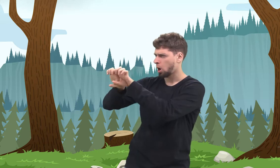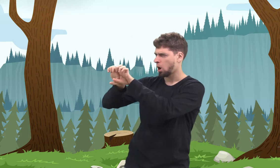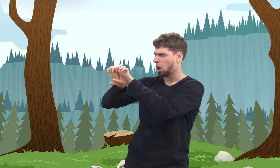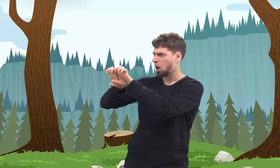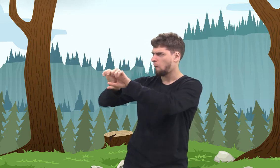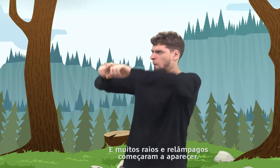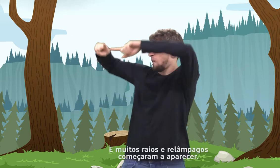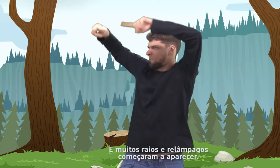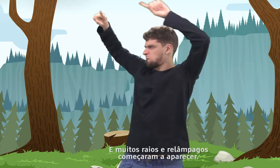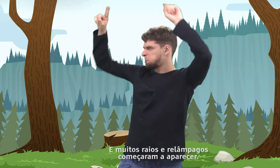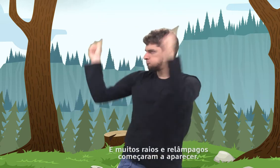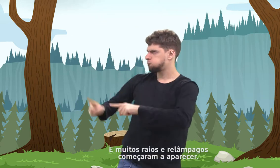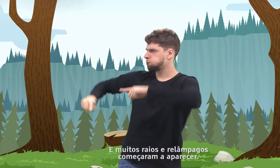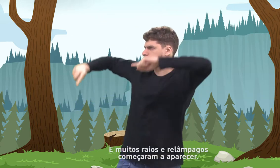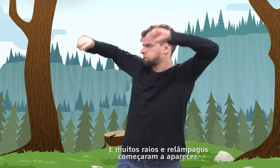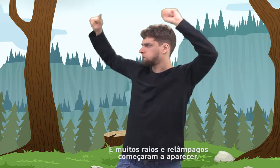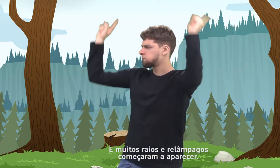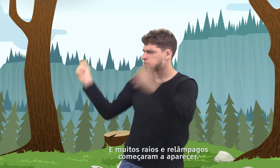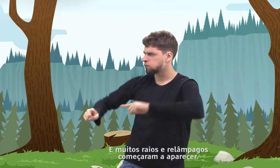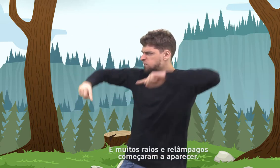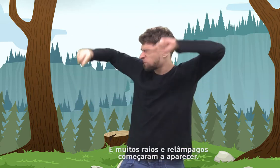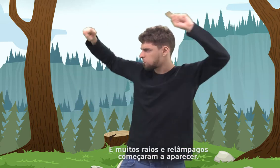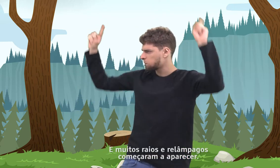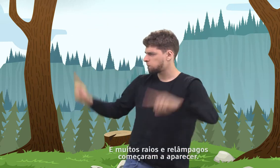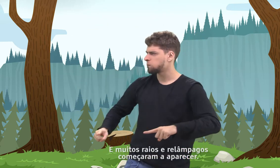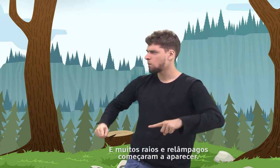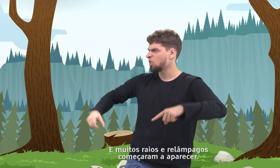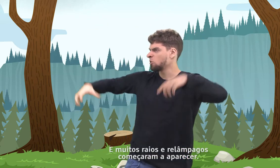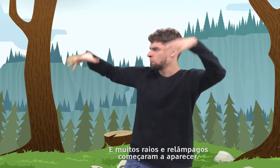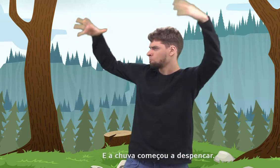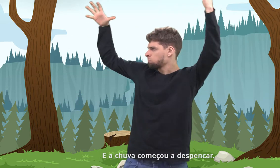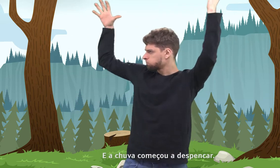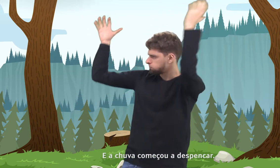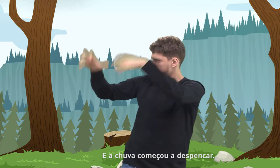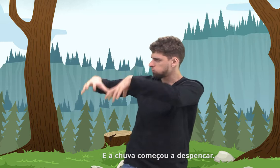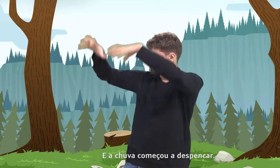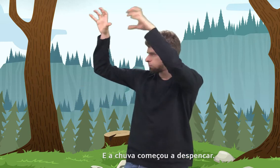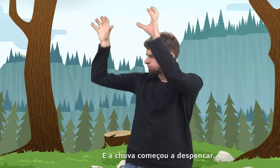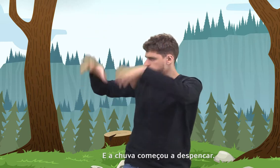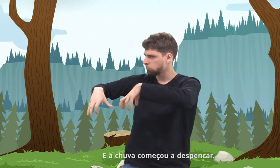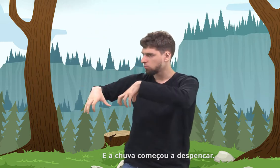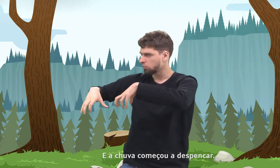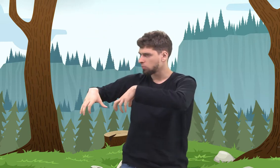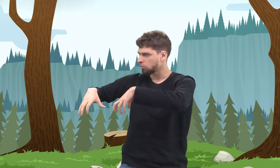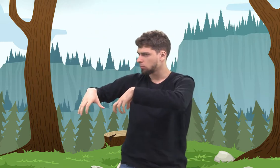e muitos raios e relâmpagos começaram a aparecer ea chuva começou a despencar